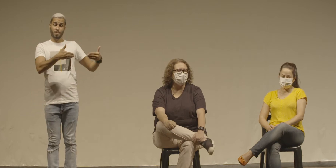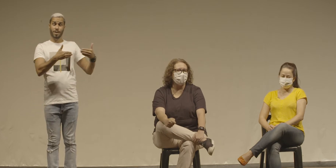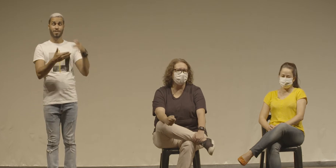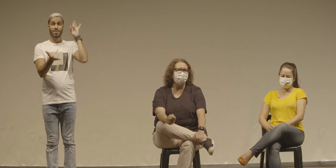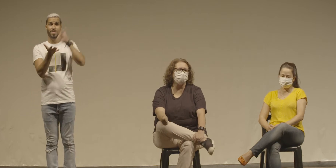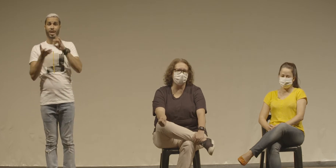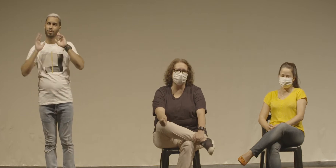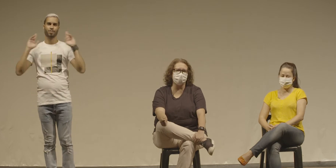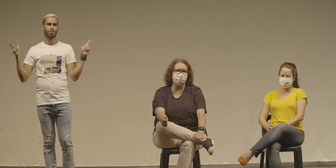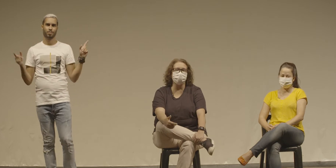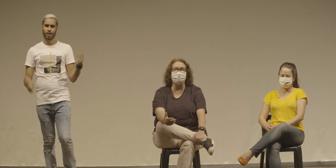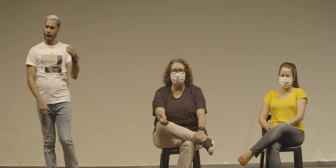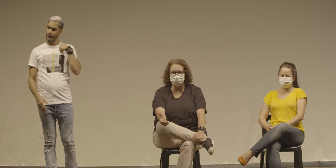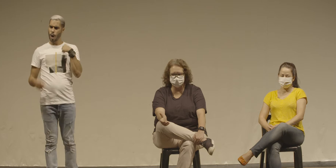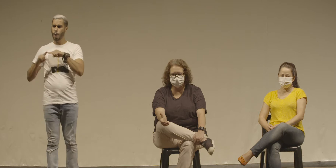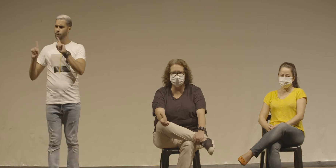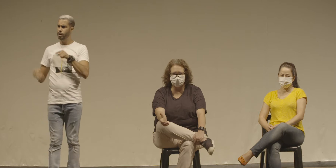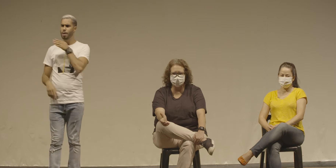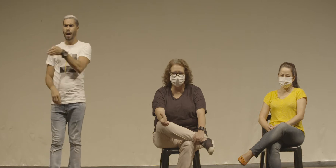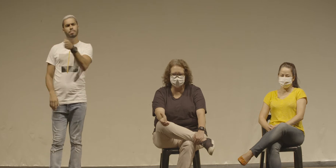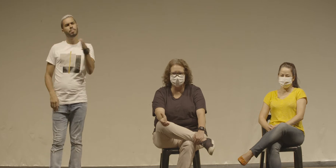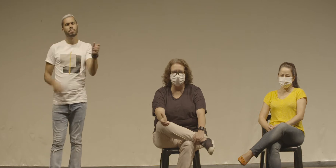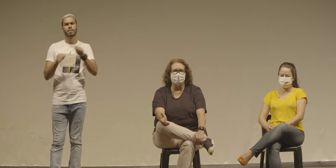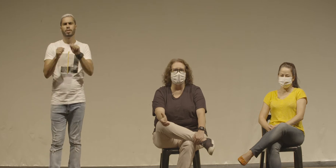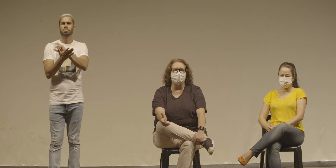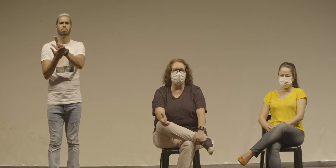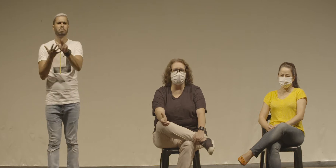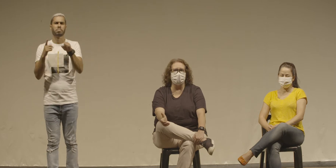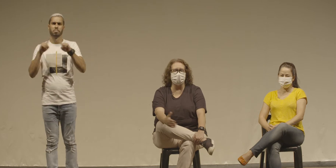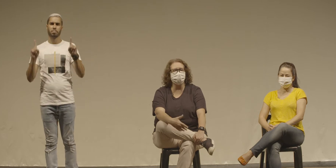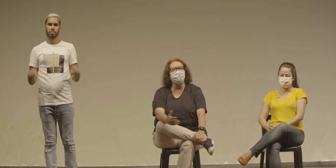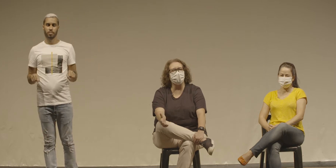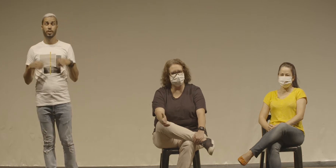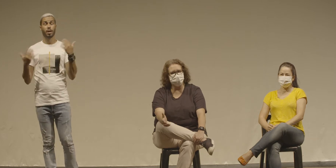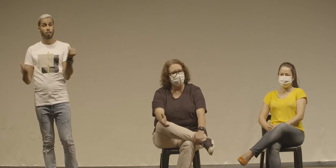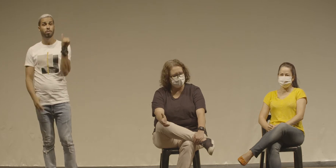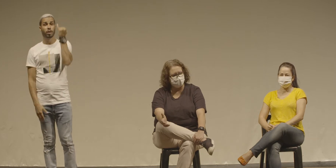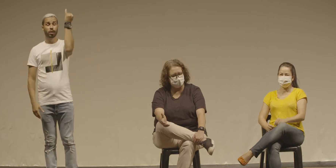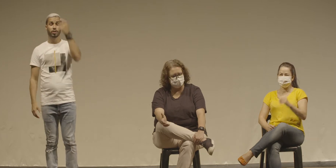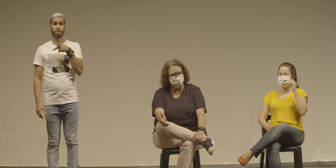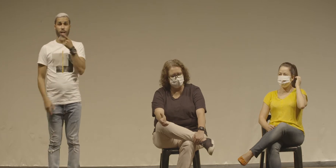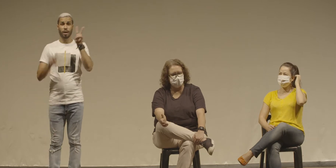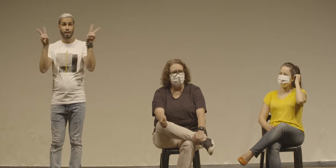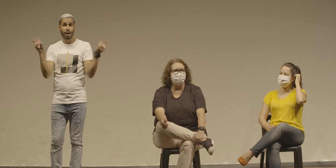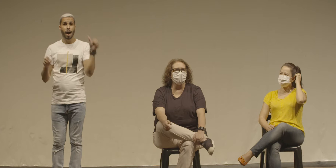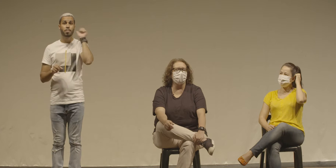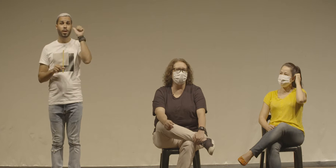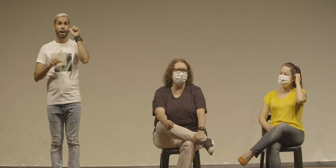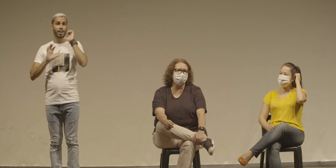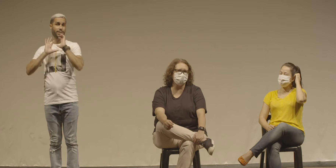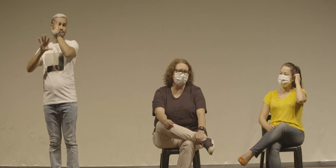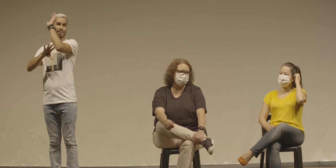isso também é tão importante para a gente falar sobre Mulheres à Sexta como uma produção audiovisual independente, né?